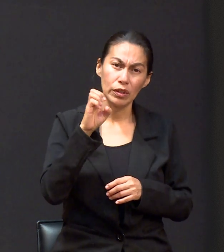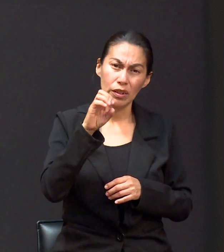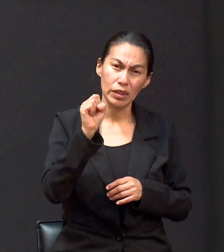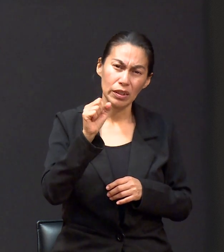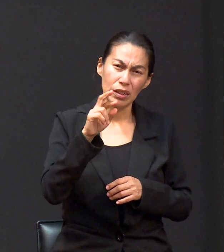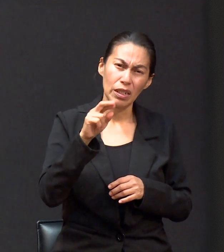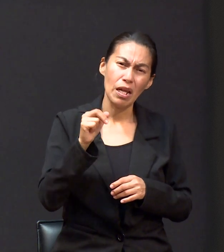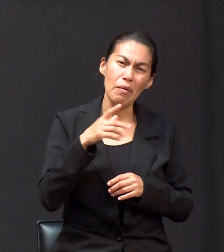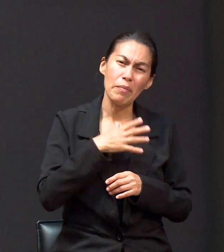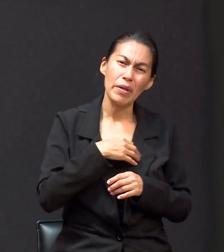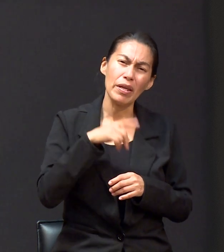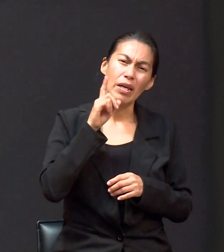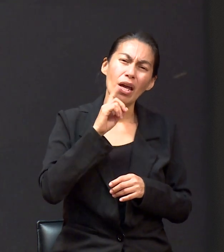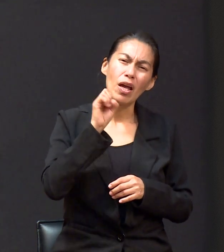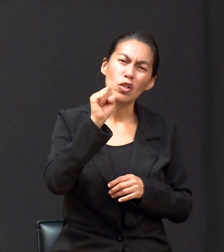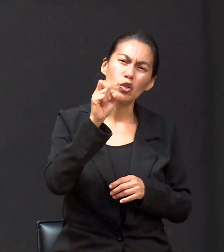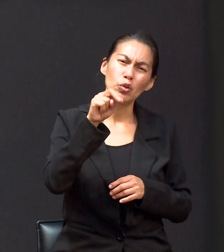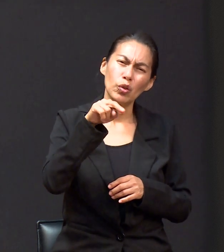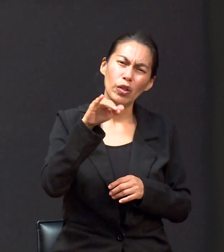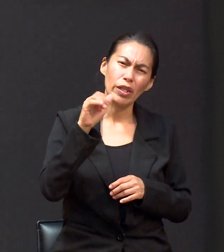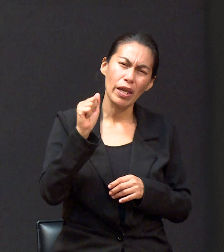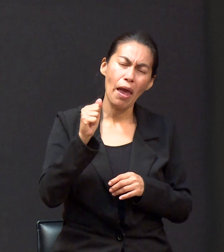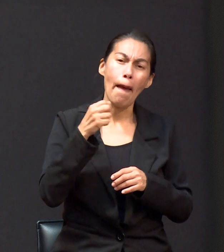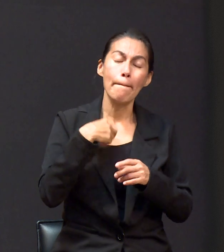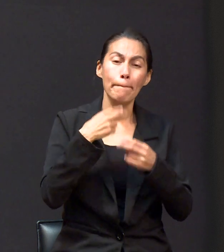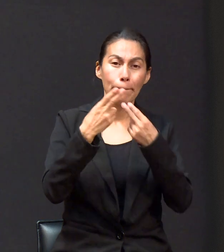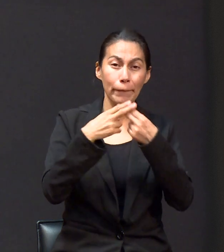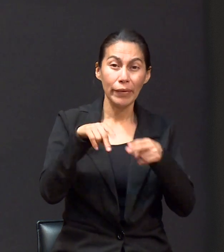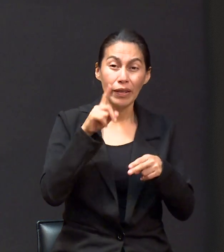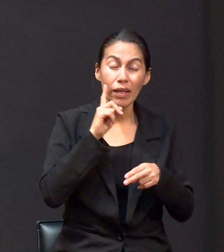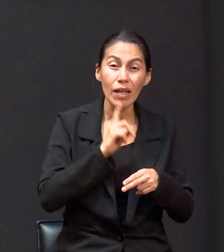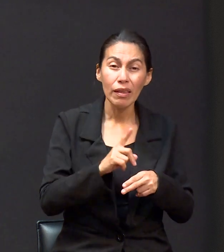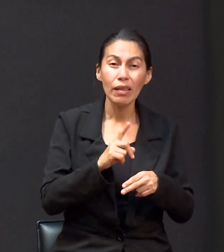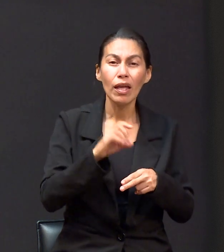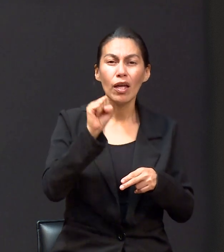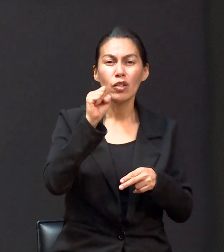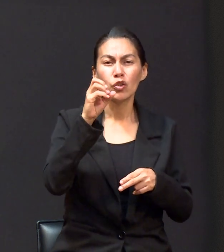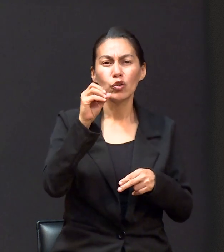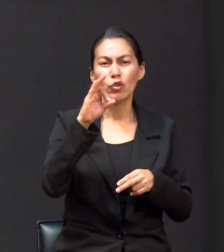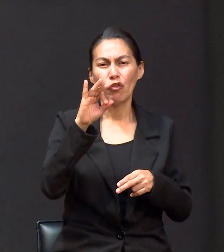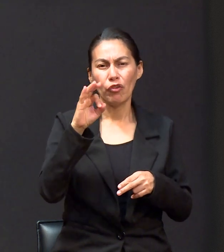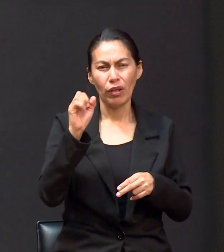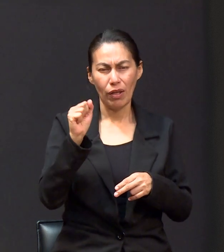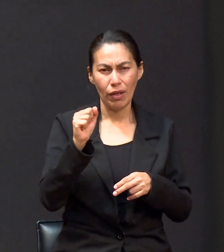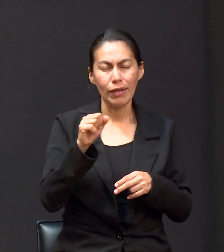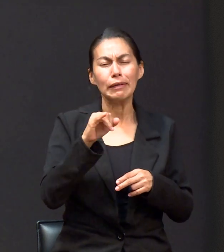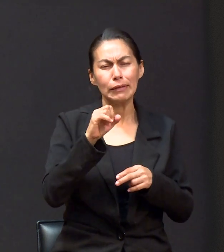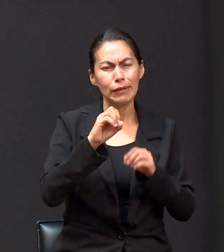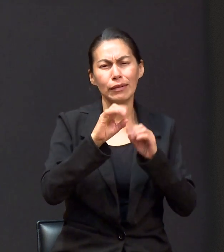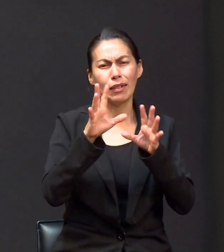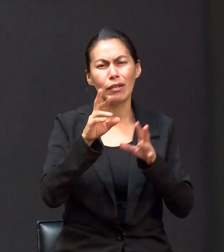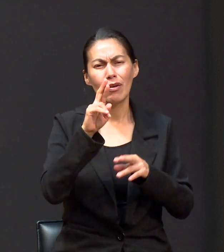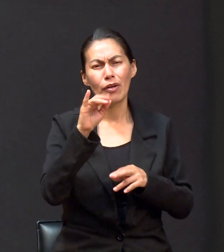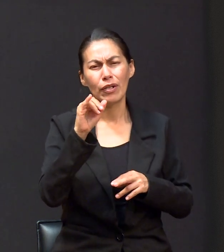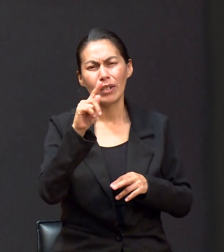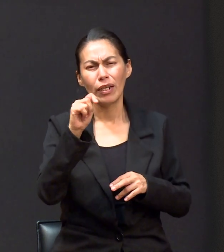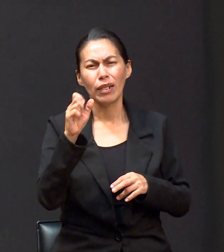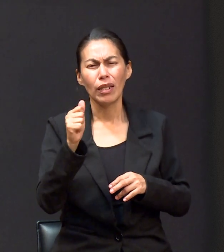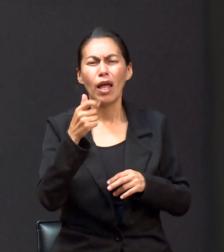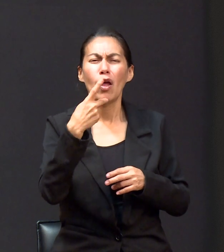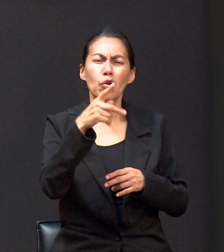hija Sonia y mi nieta Sofía. Vamos a estar también orando, Rita, por tus seres